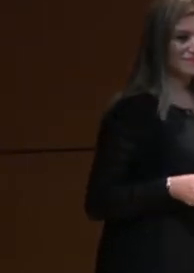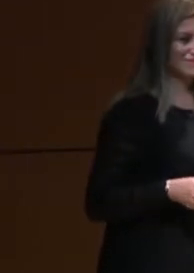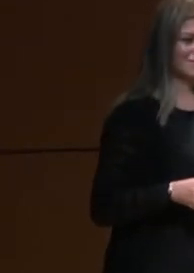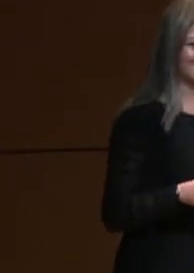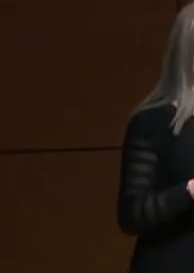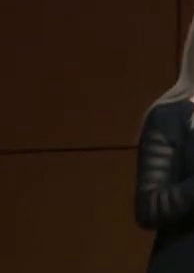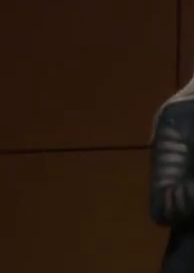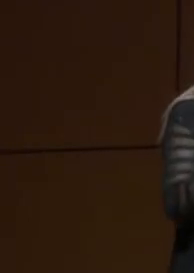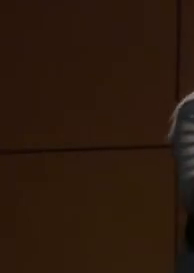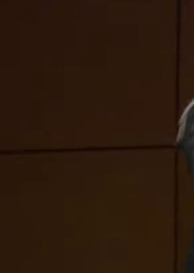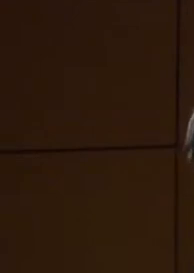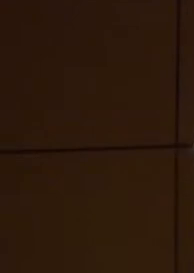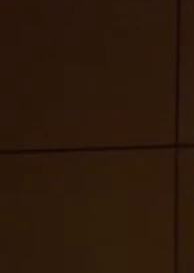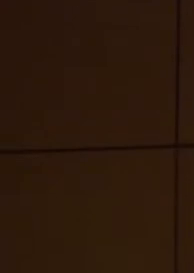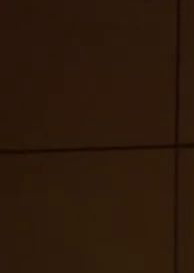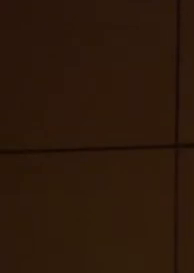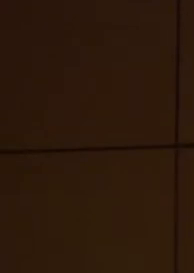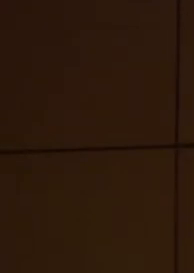2905798. Uy, sí.